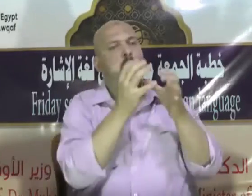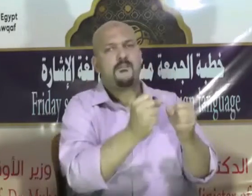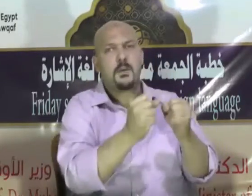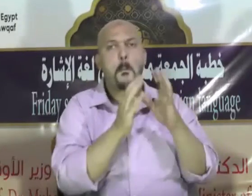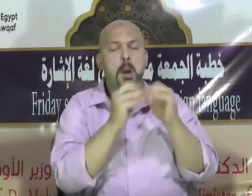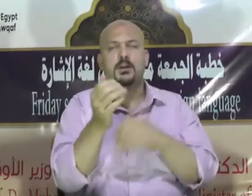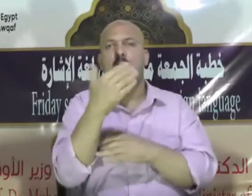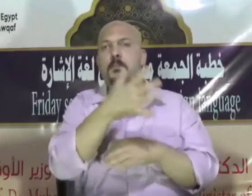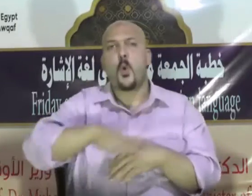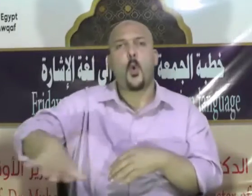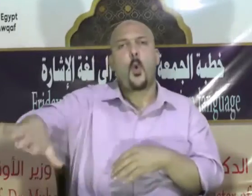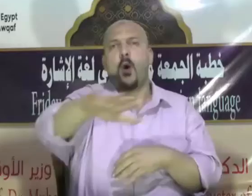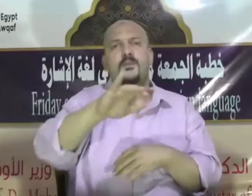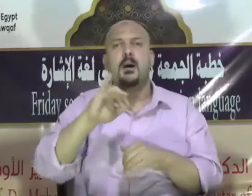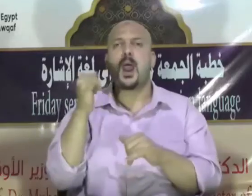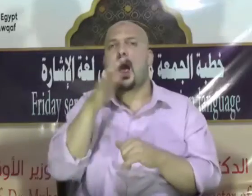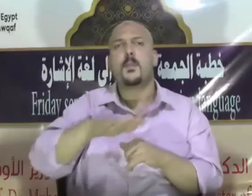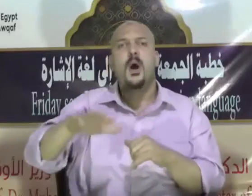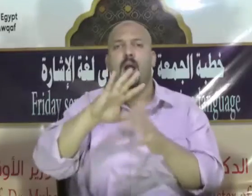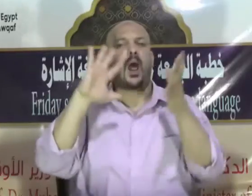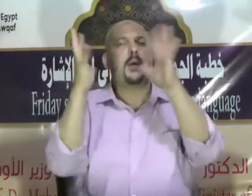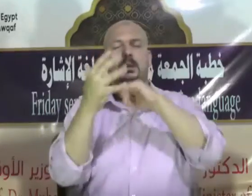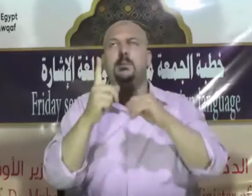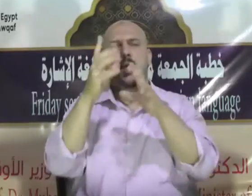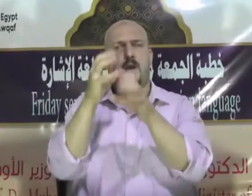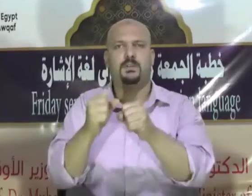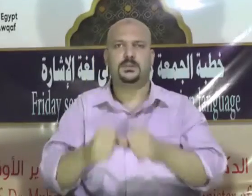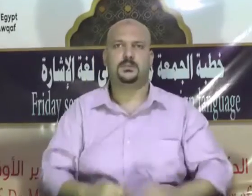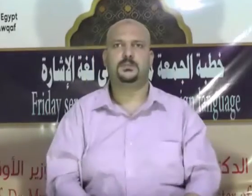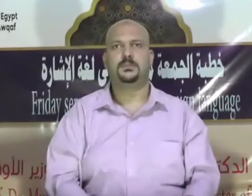مصر وسائر بلاد العالمين.